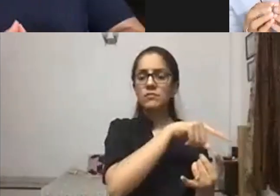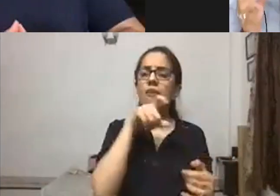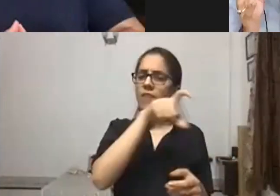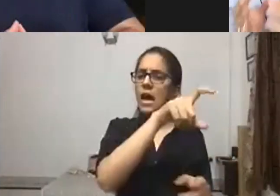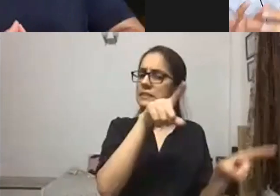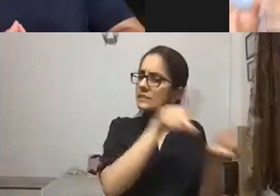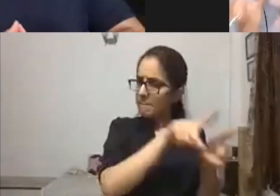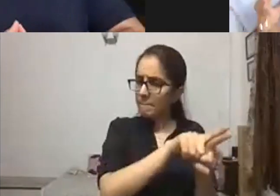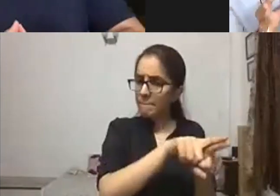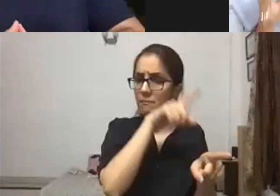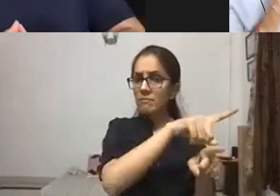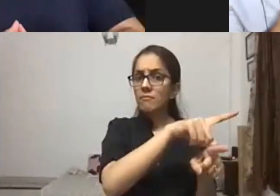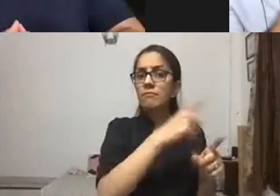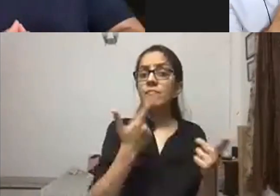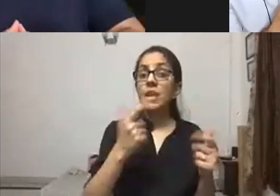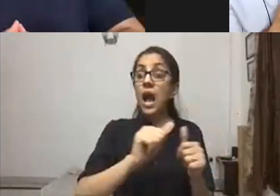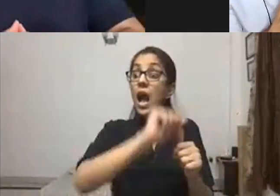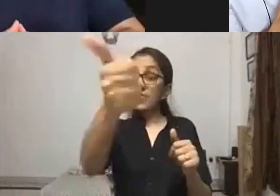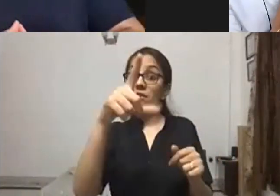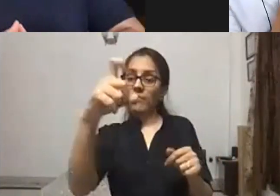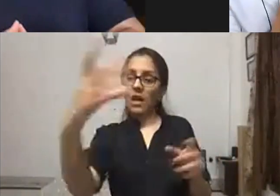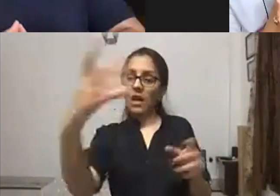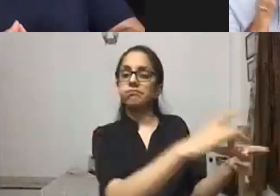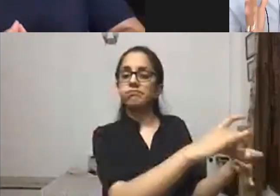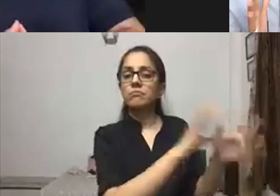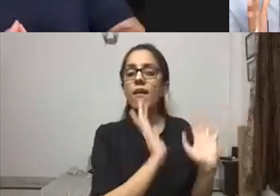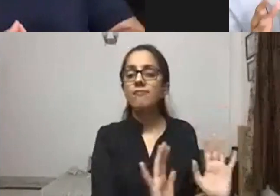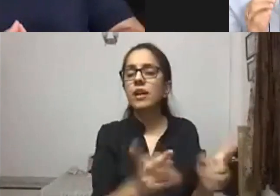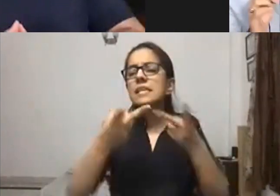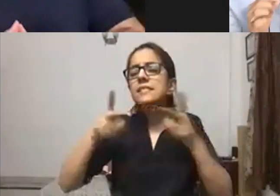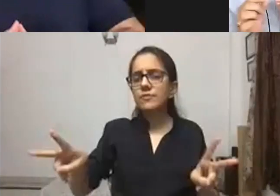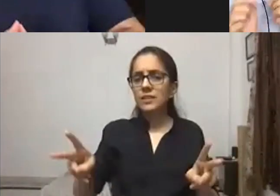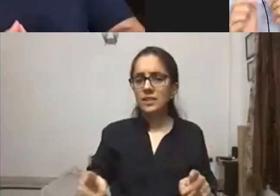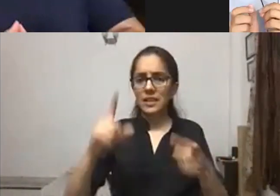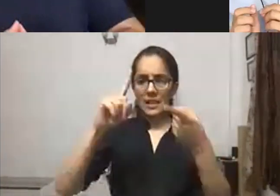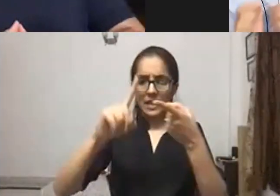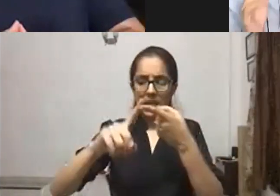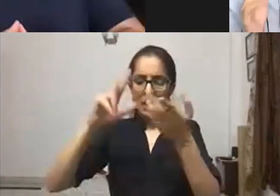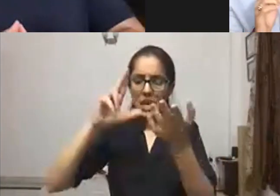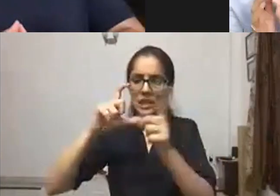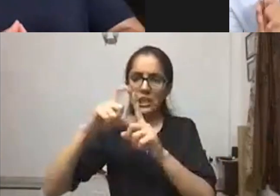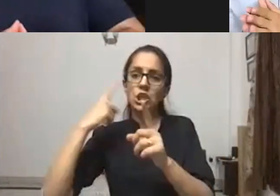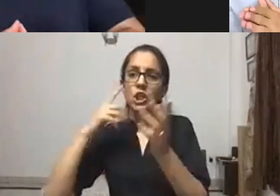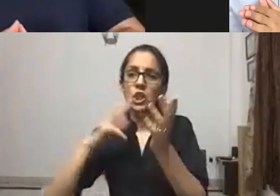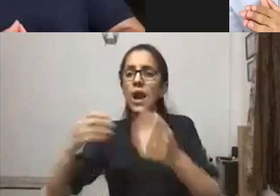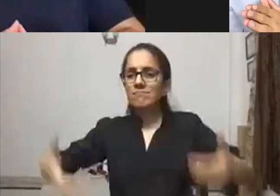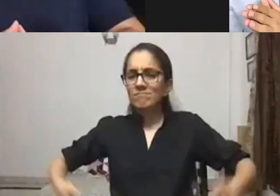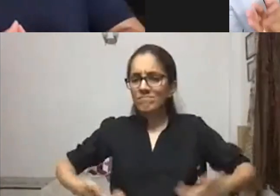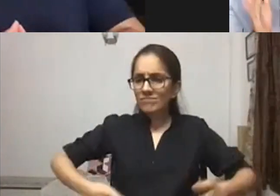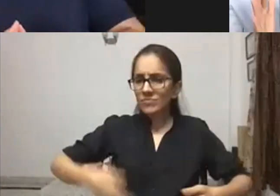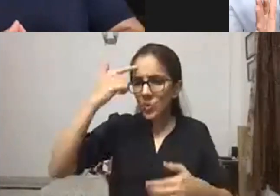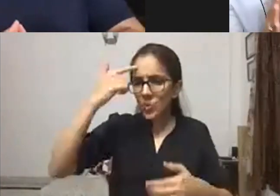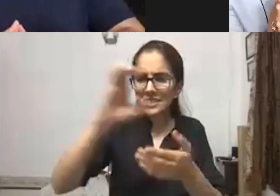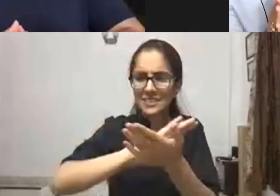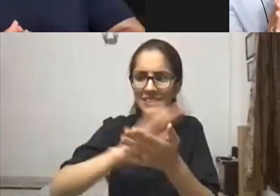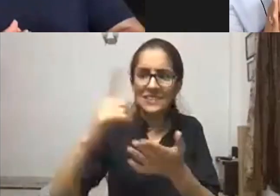virus, which is carried by another virus. So there is a virus known as adenovirus, जो chimpanzees में होता है. Now